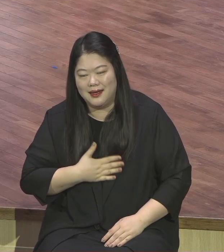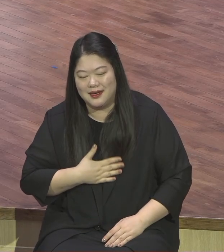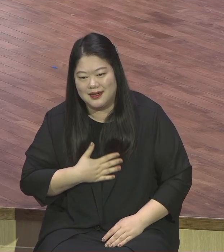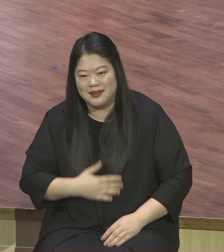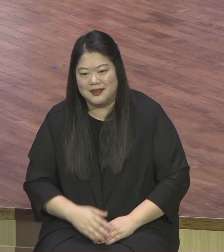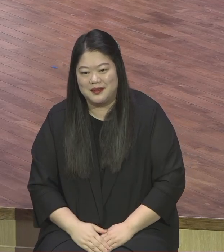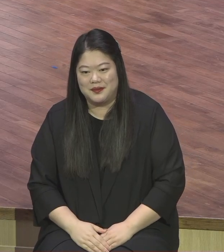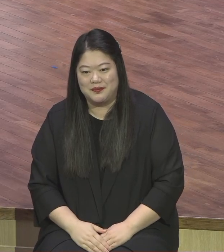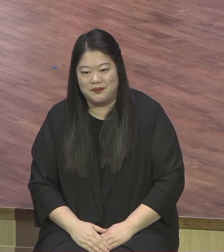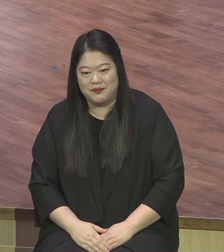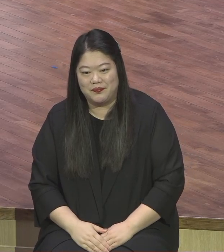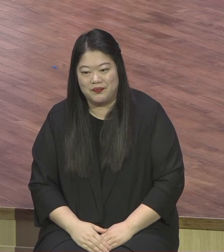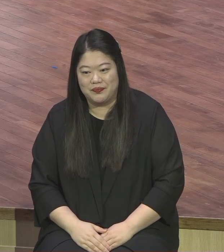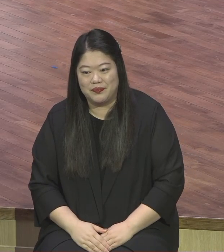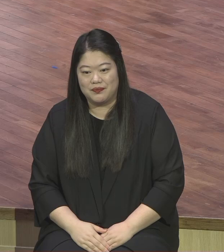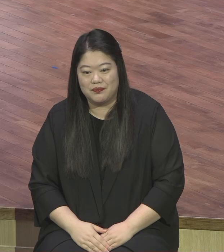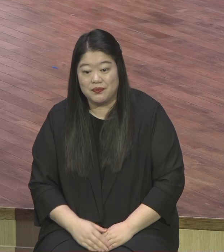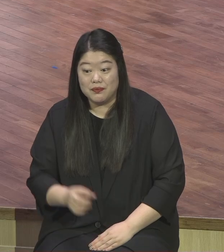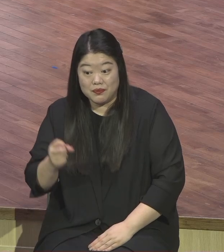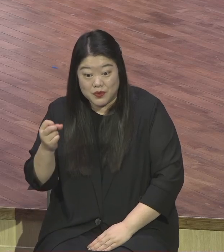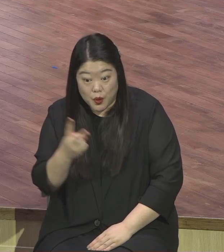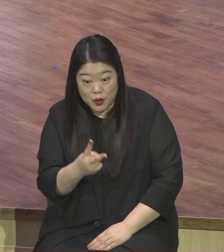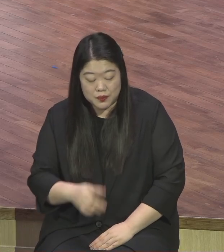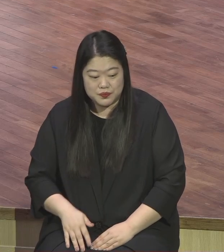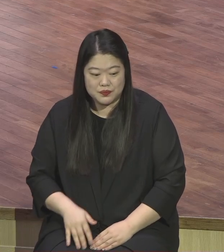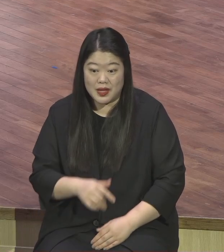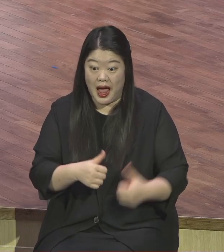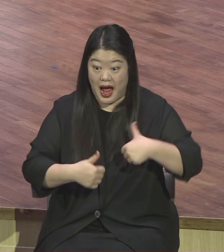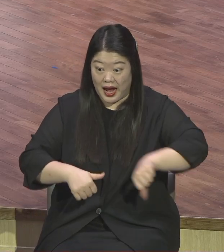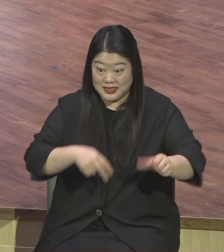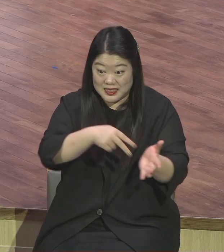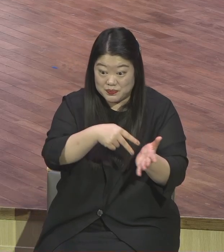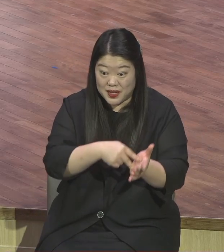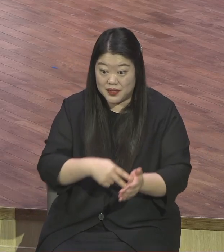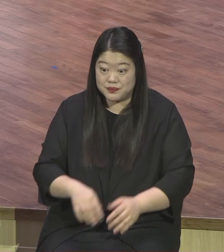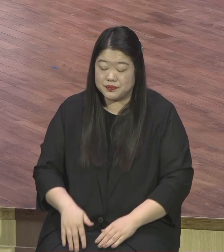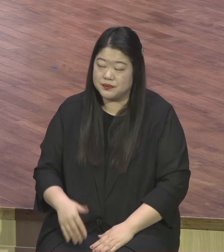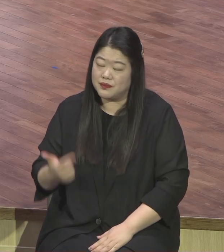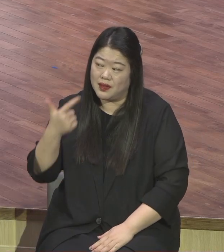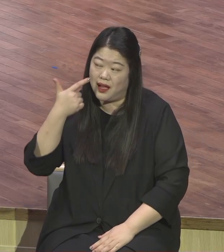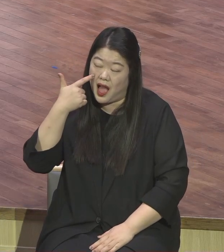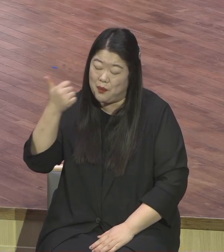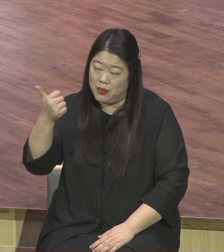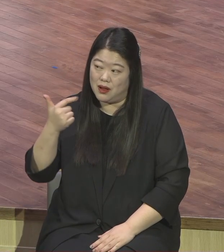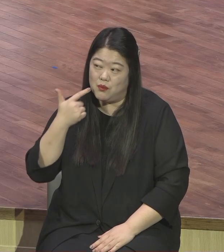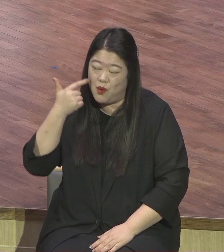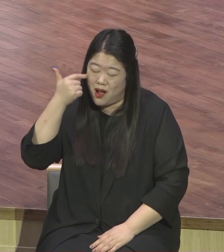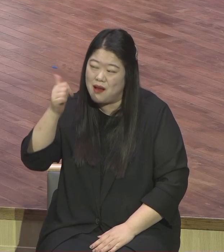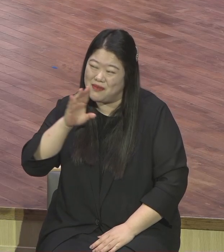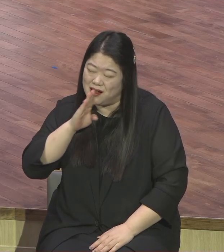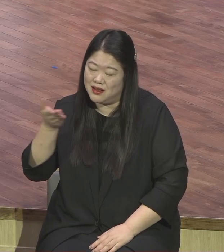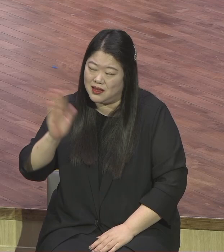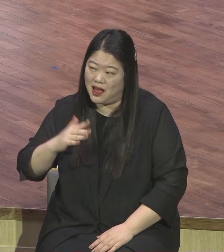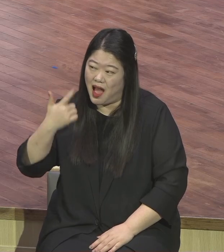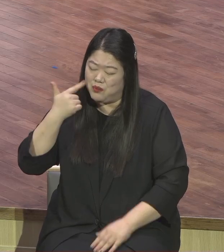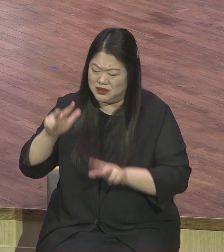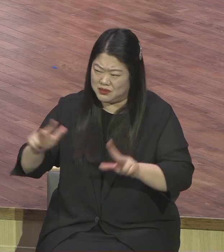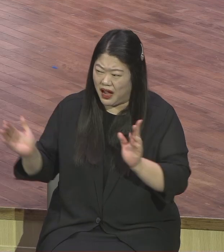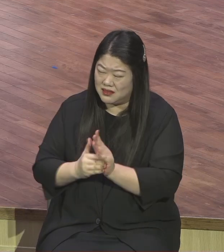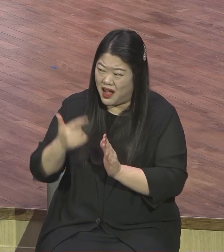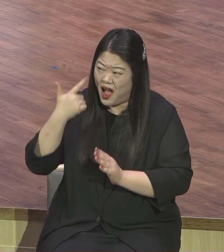너무 비참해서 나는 절대 목회 안 한다, 그런 자녀들이 한국 교회 대표하는